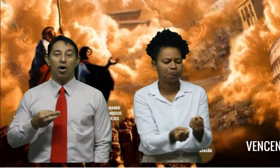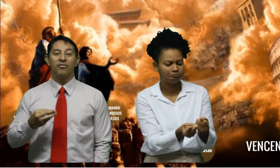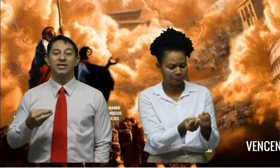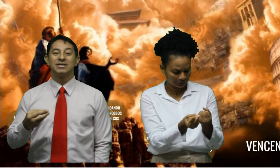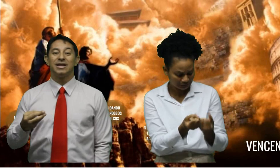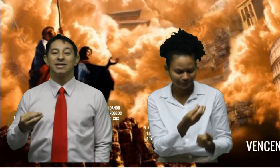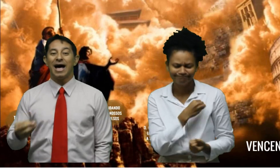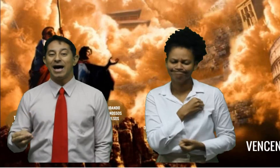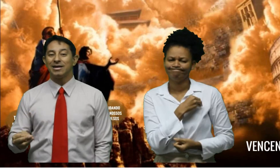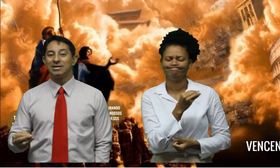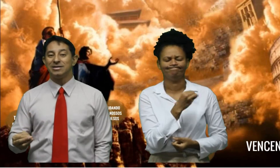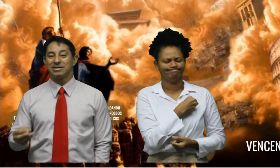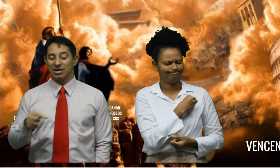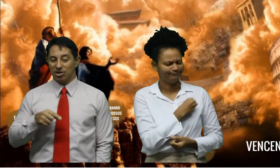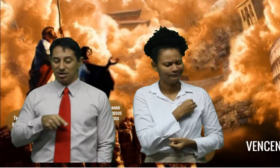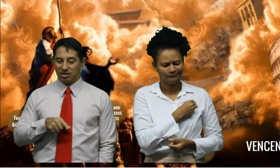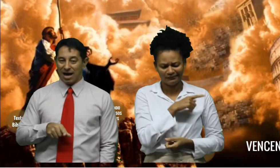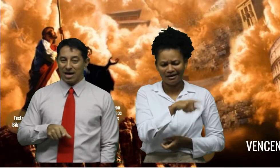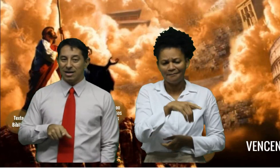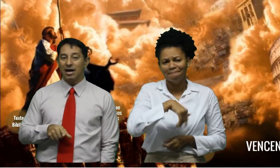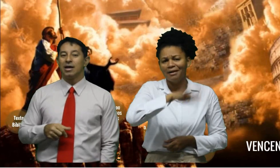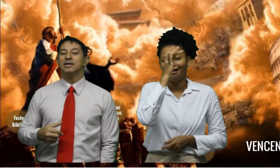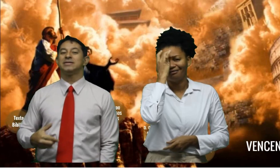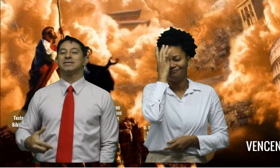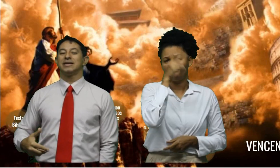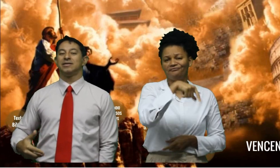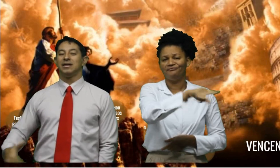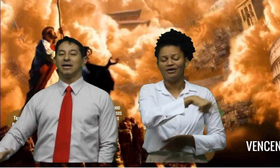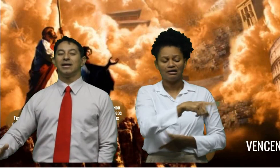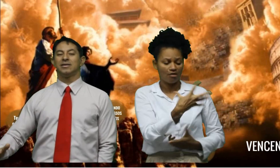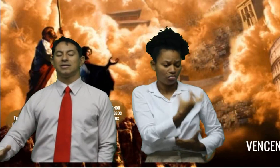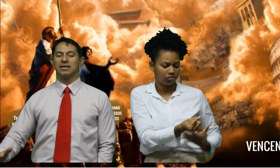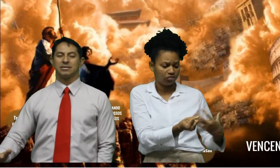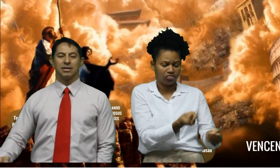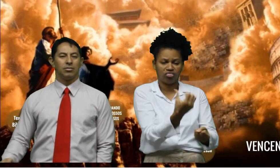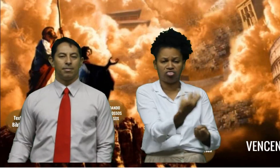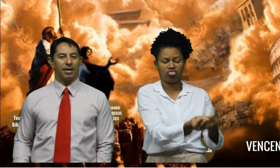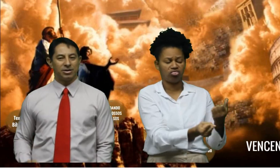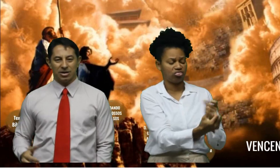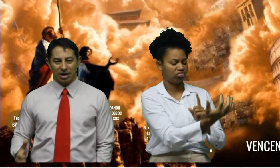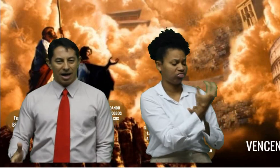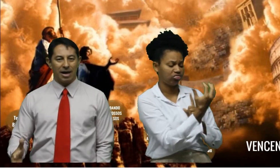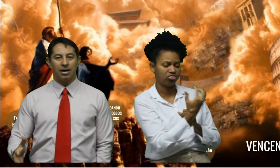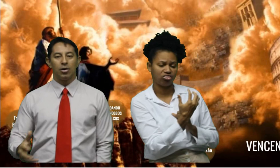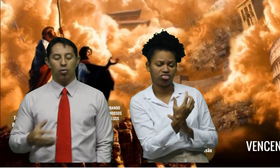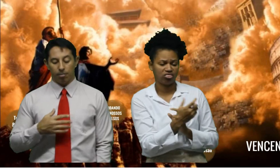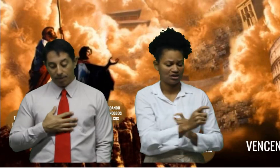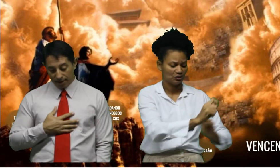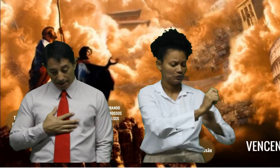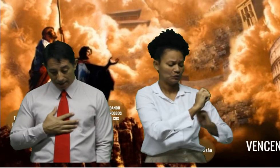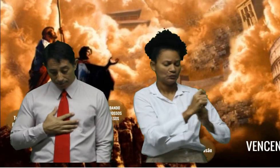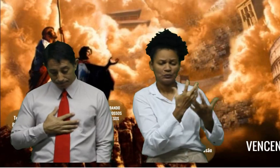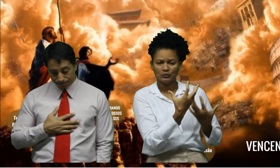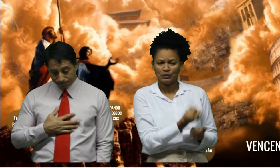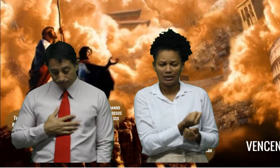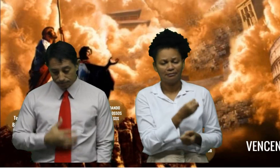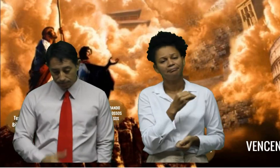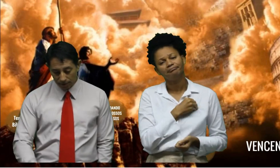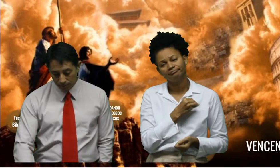têm maior facilidade de ser tentada e ceder à tentação e praticar o